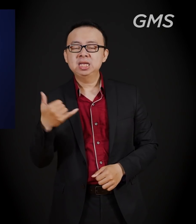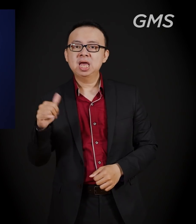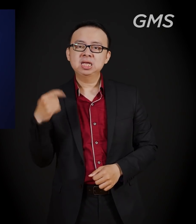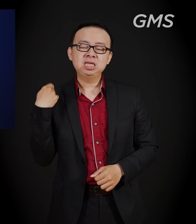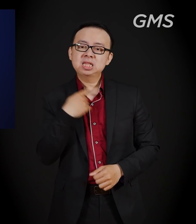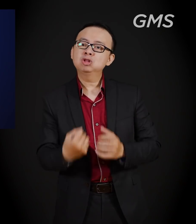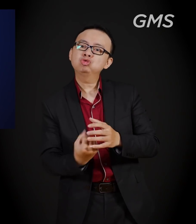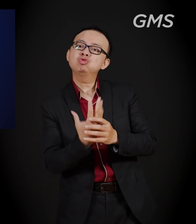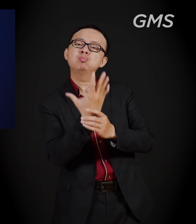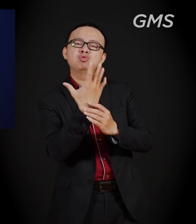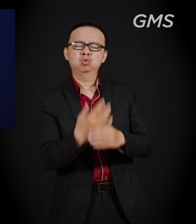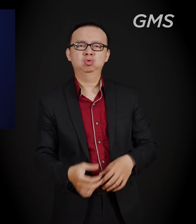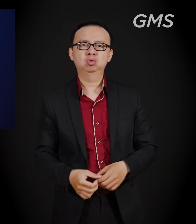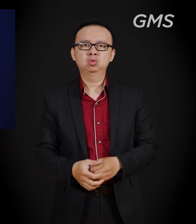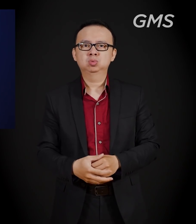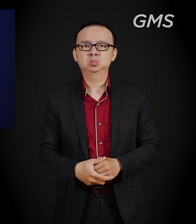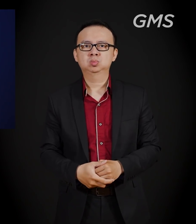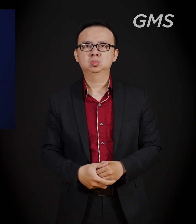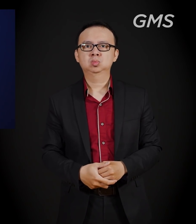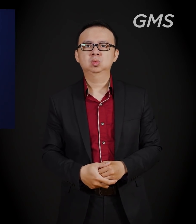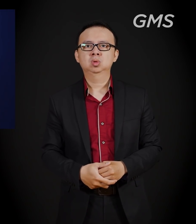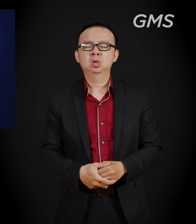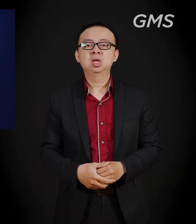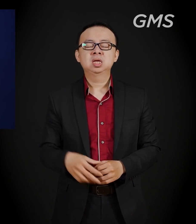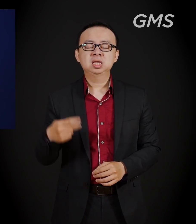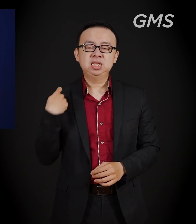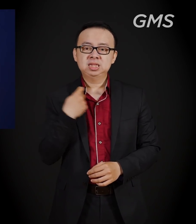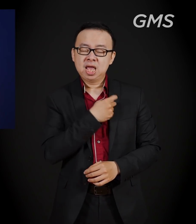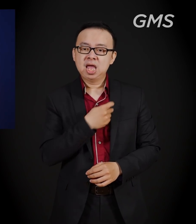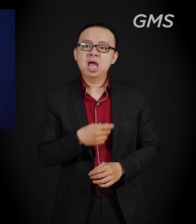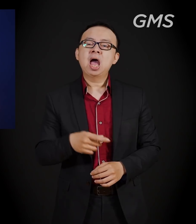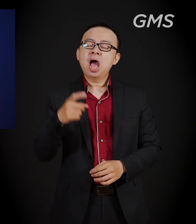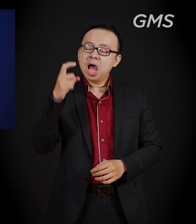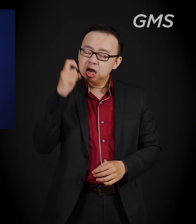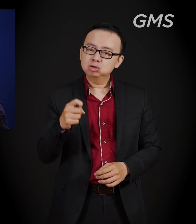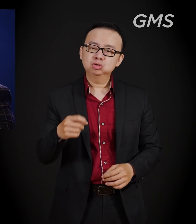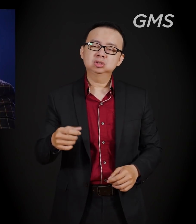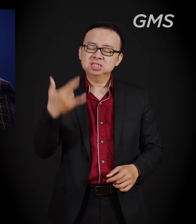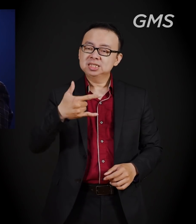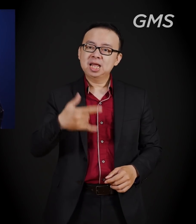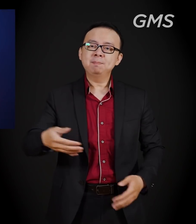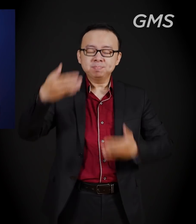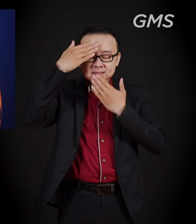sekedar kerinduan untuk jadi orang hebat, jadi orang sukses. Namun harus taat dan setia.